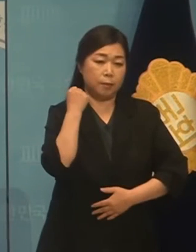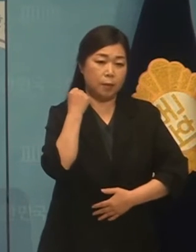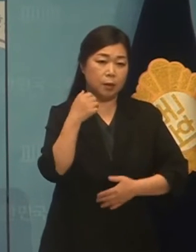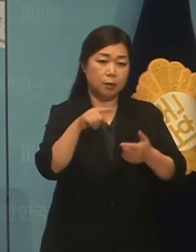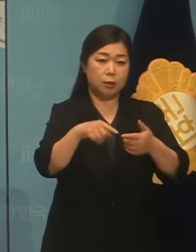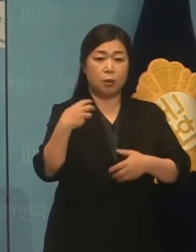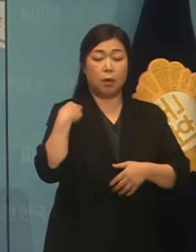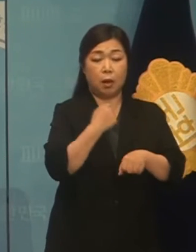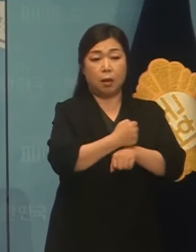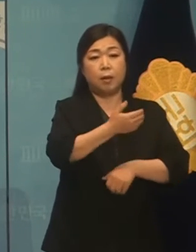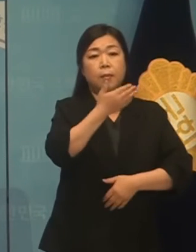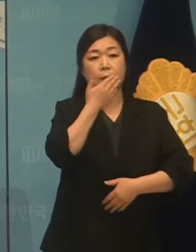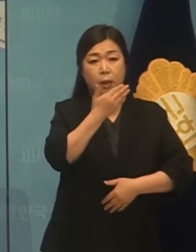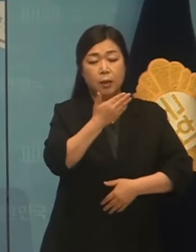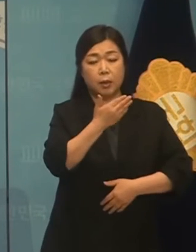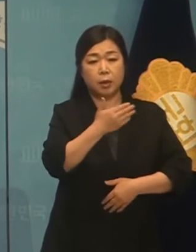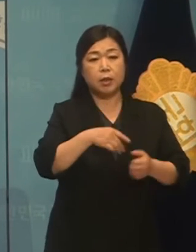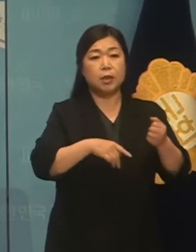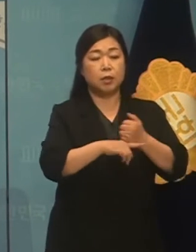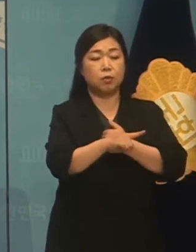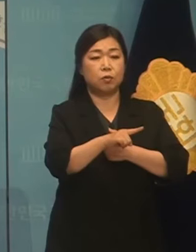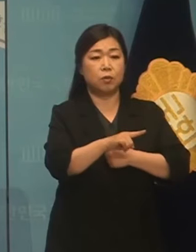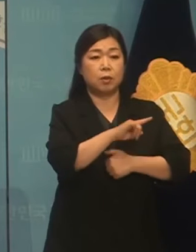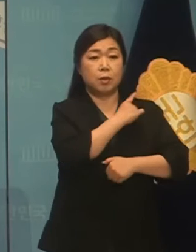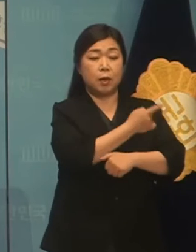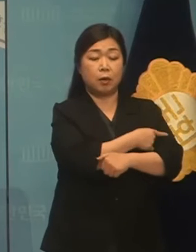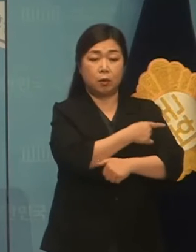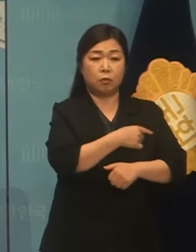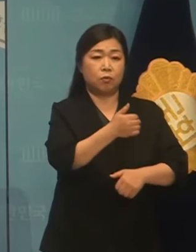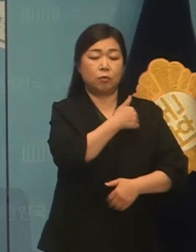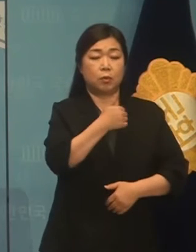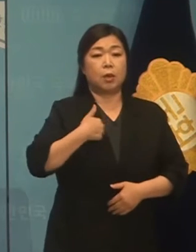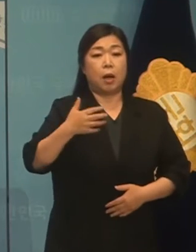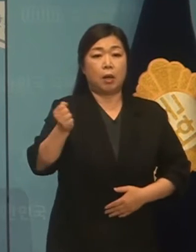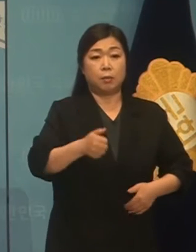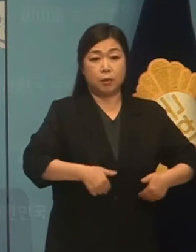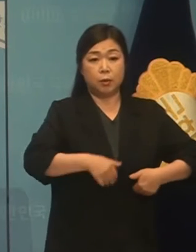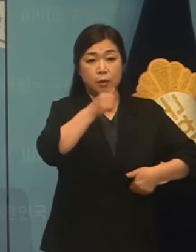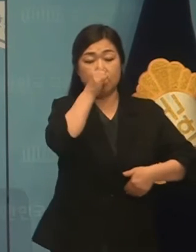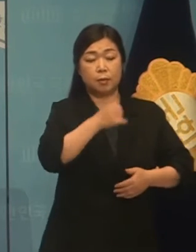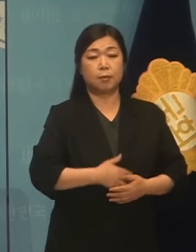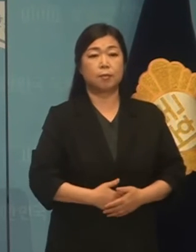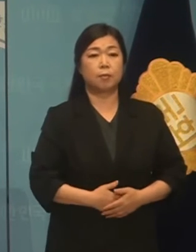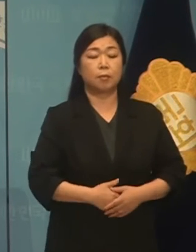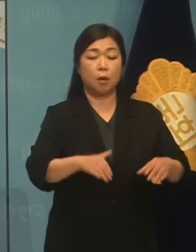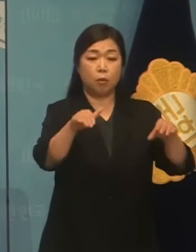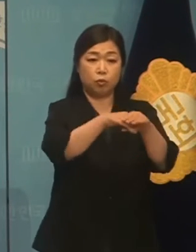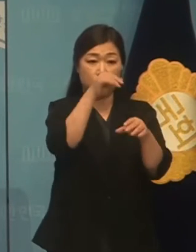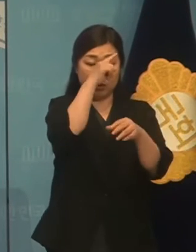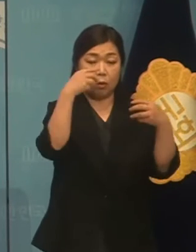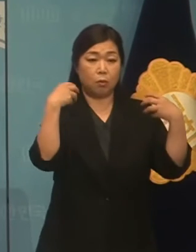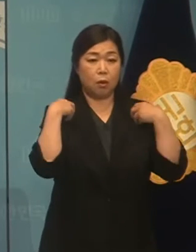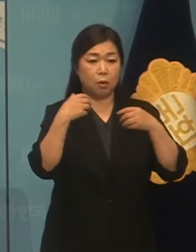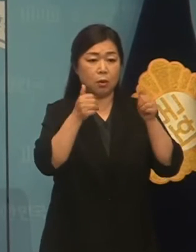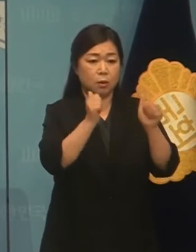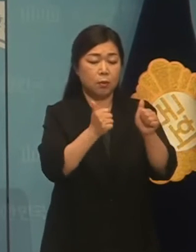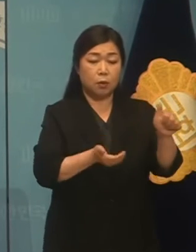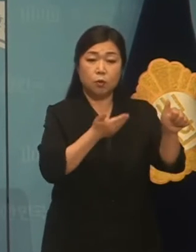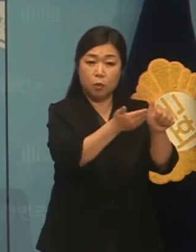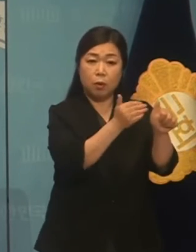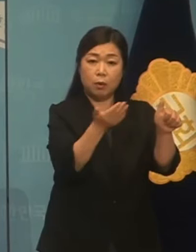할 명분과 자격, 실력을 갖춰야 합니다. 문재인 정권을 심판해야